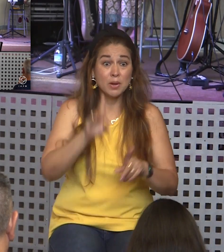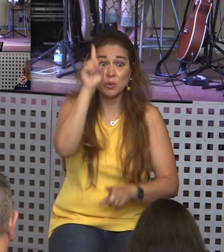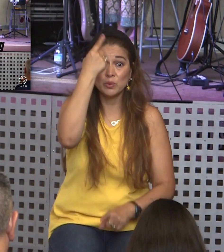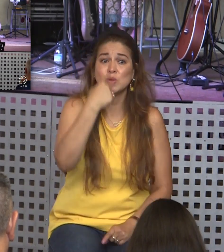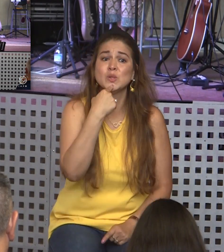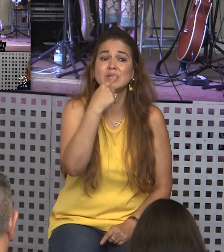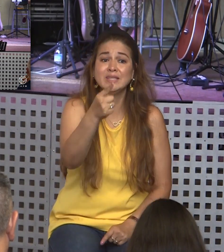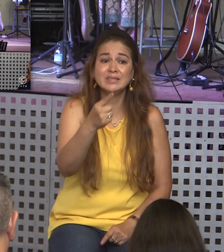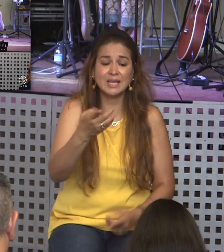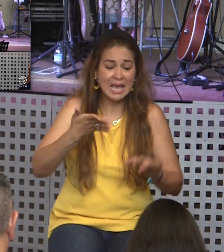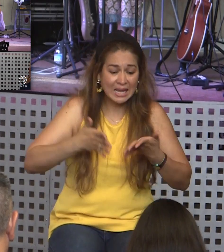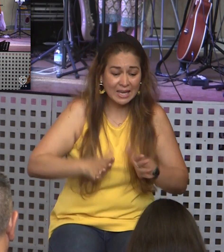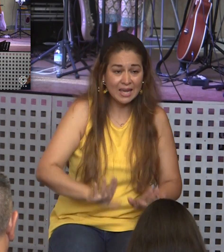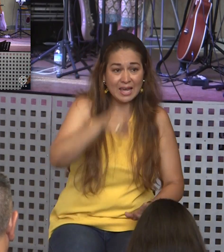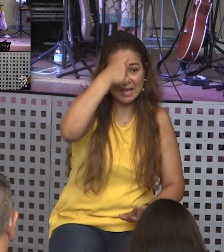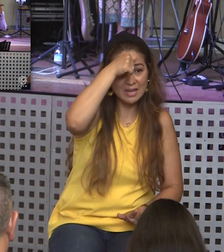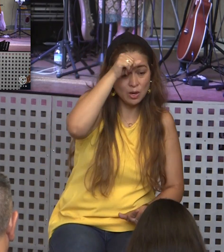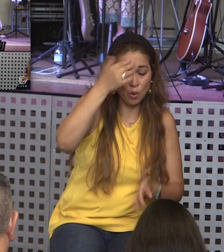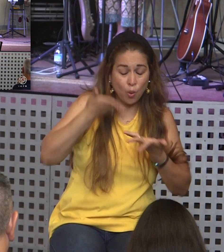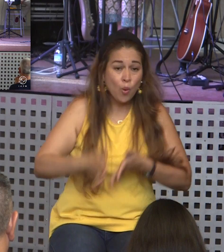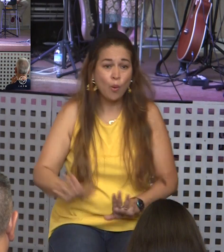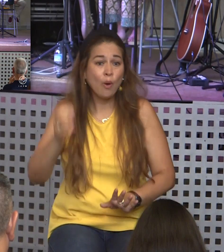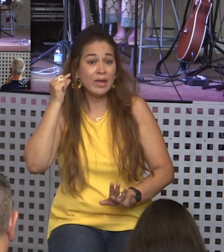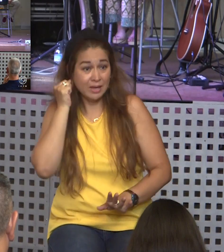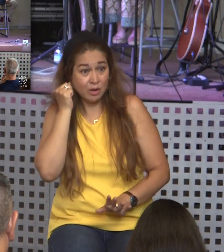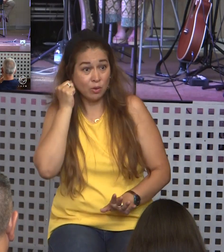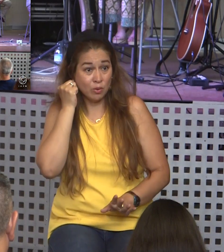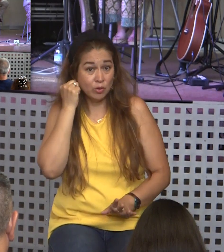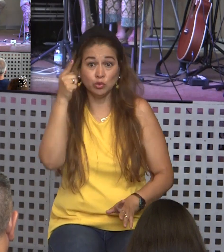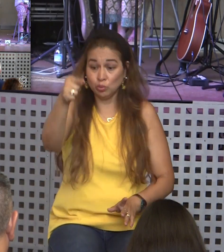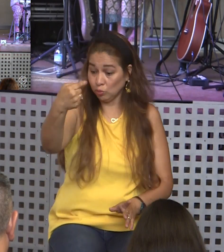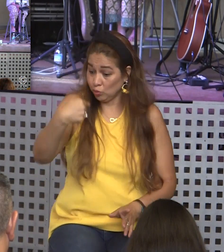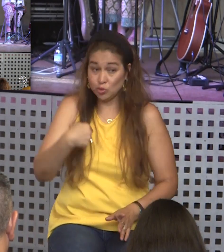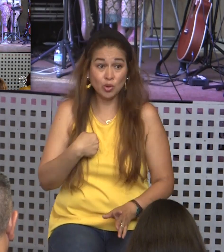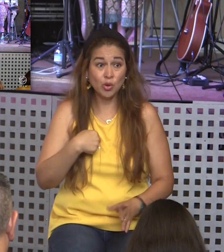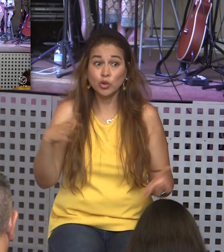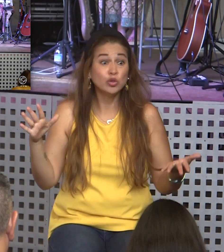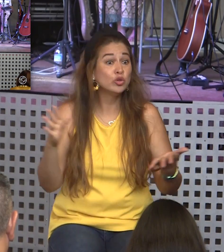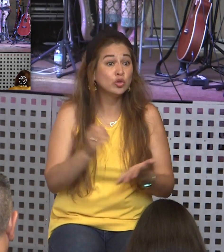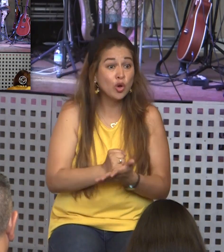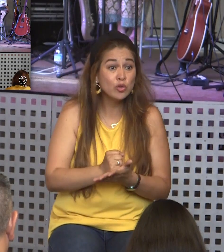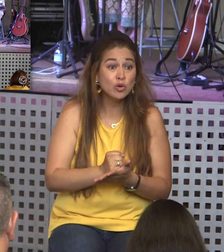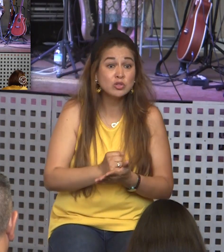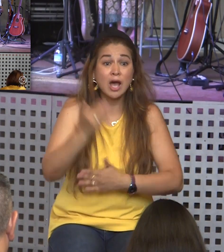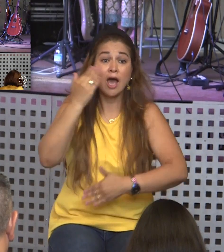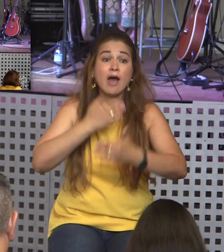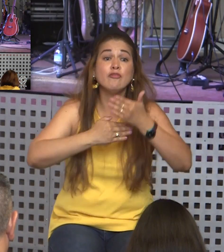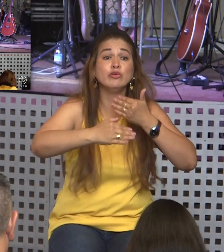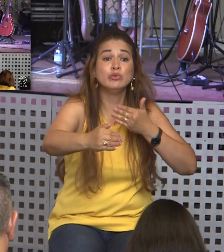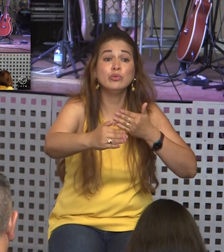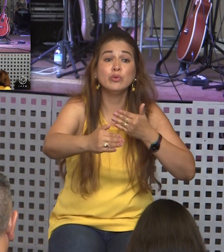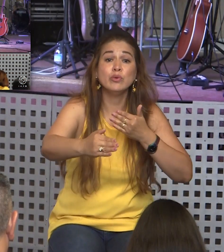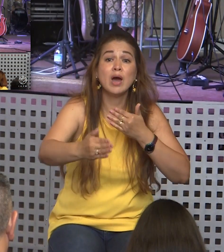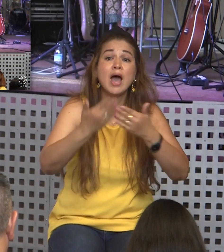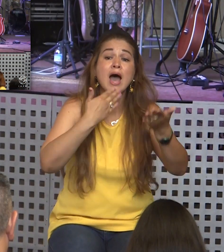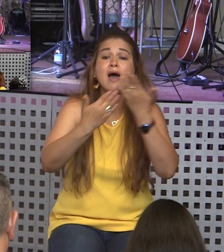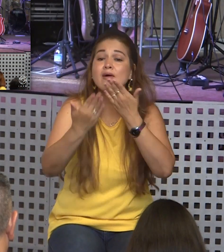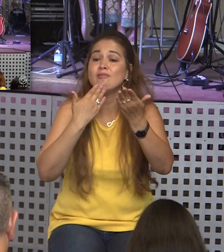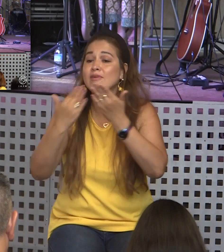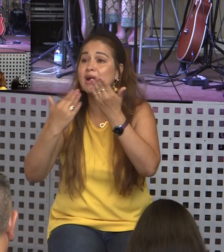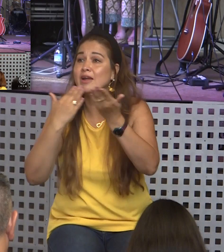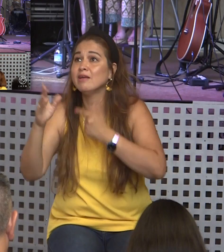Todos. Luego está diciendo, en esta era, todos nosotros profetizaremos.